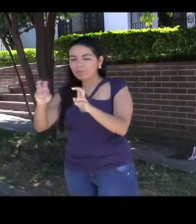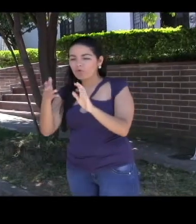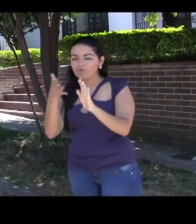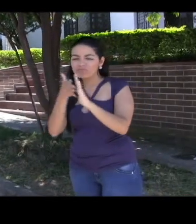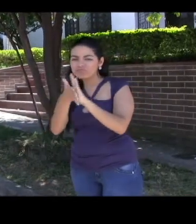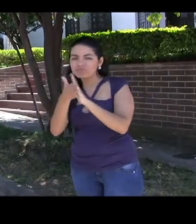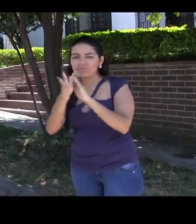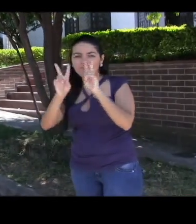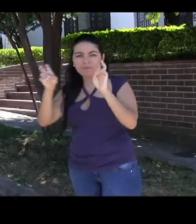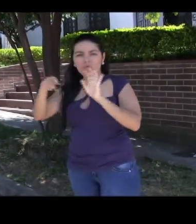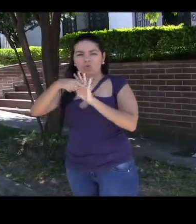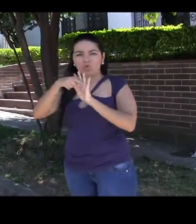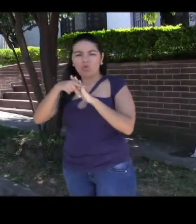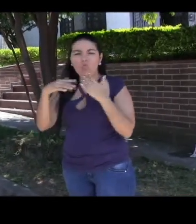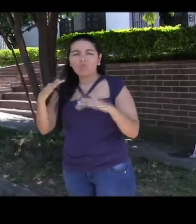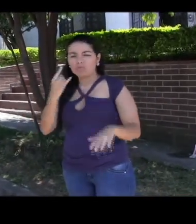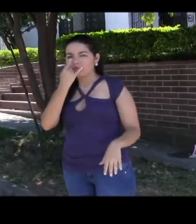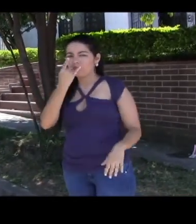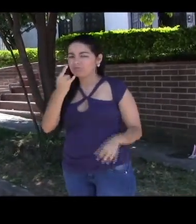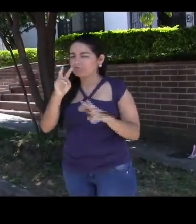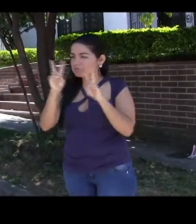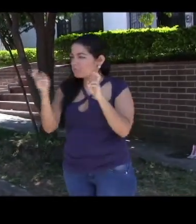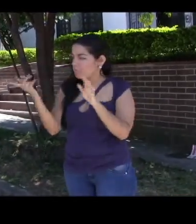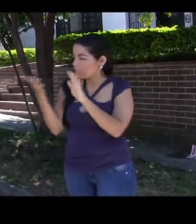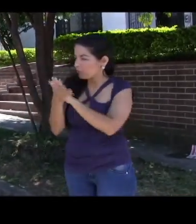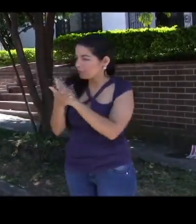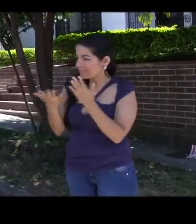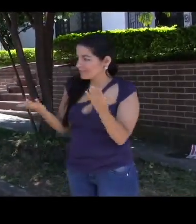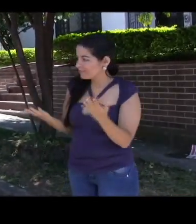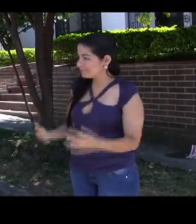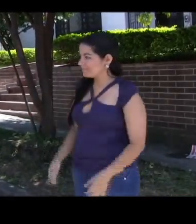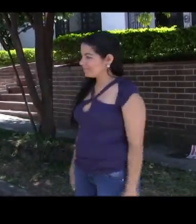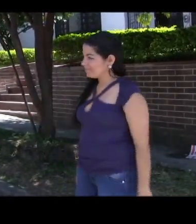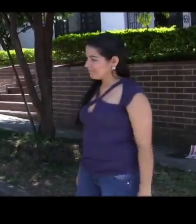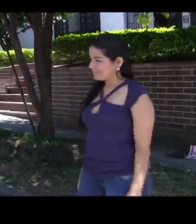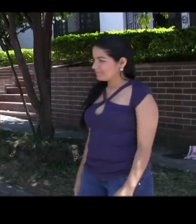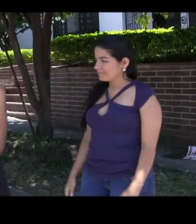Lina, tengo mucha curiosidad por saber más sobre la investigación que se hizo. Cuéntanos.